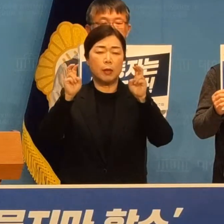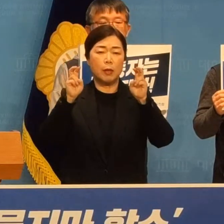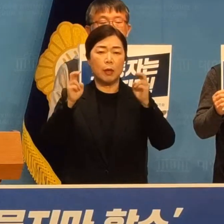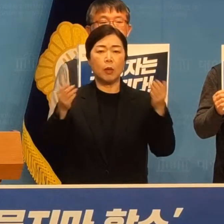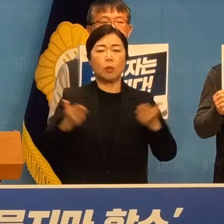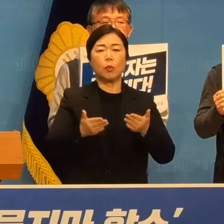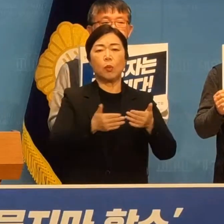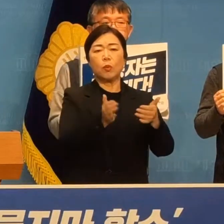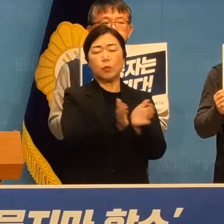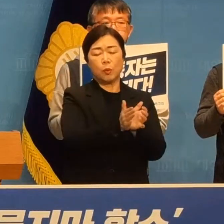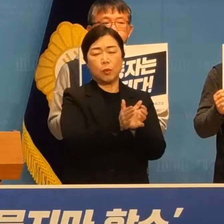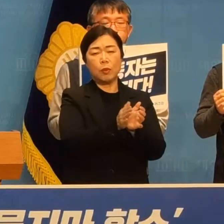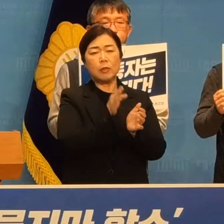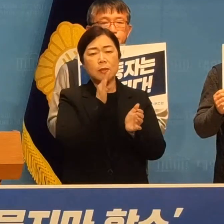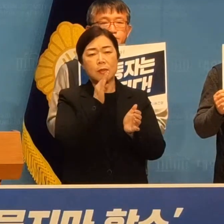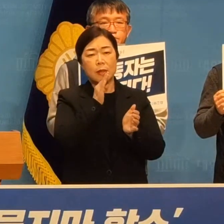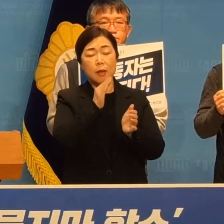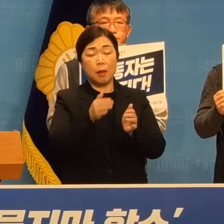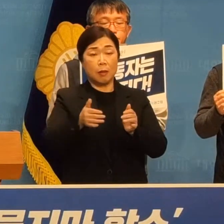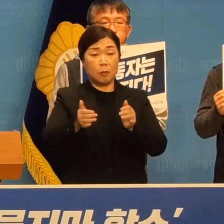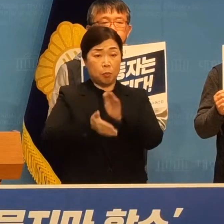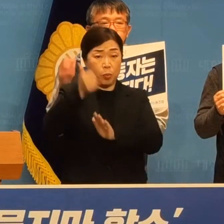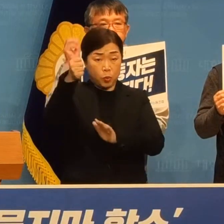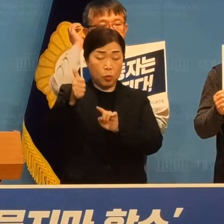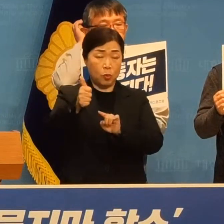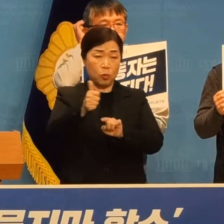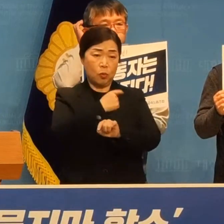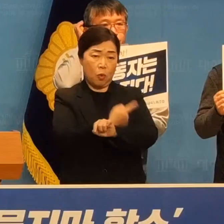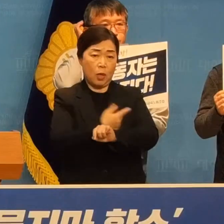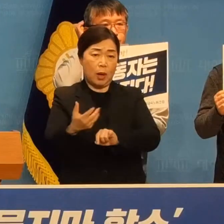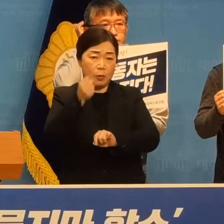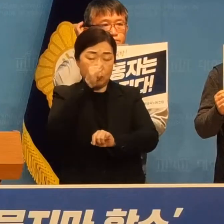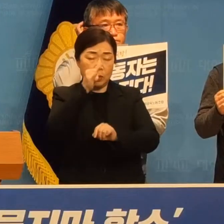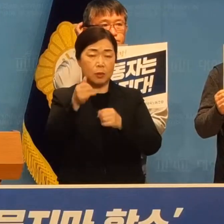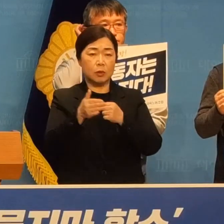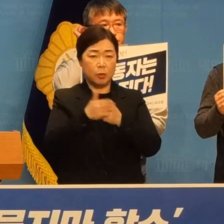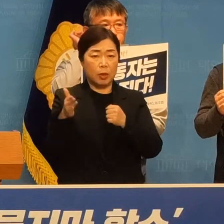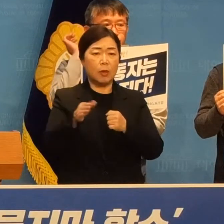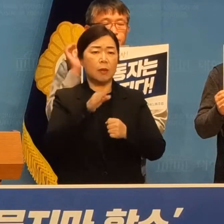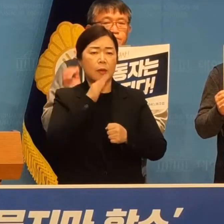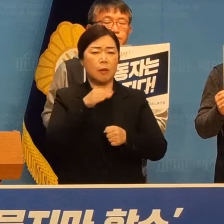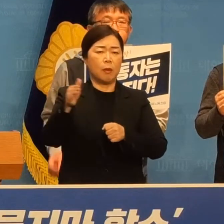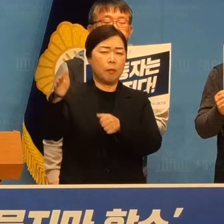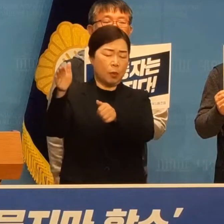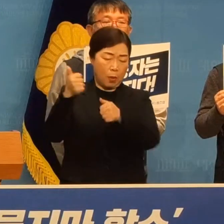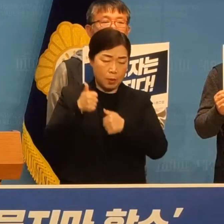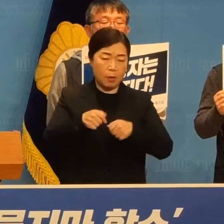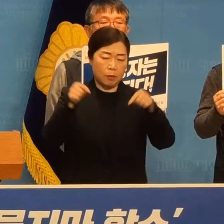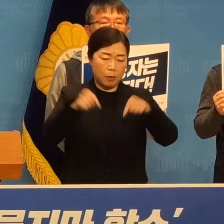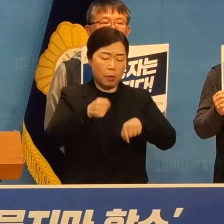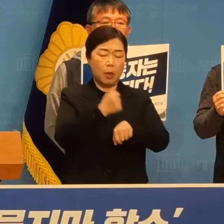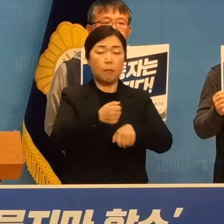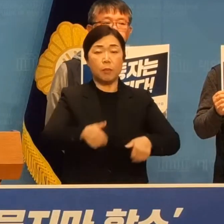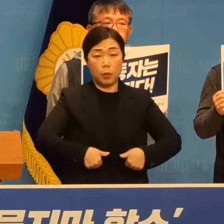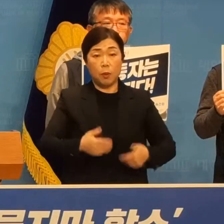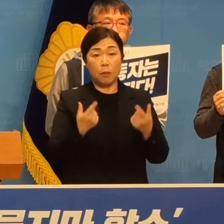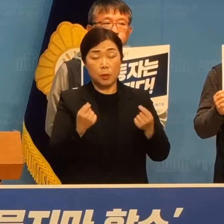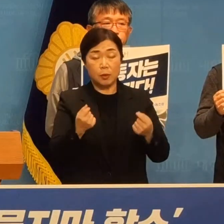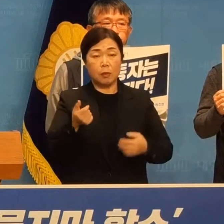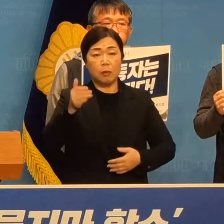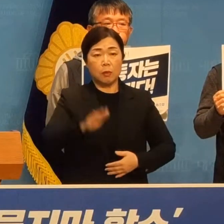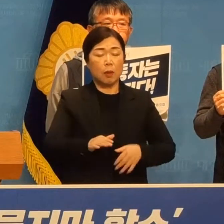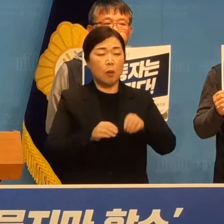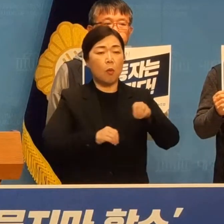실질적인 사용자로서 교섭에 응하고 합리적 조치를 취해야 될 것으로 보여집니다. 그럼에도 불구하고